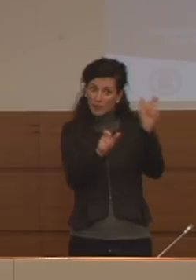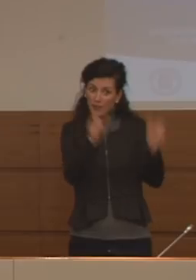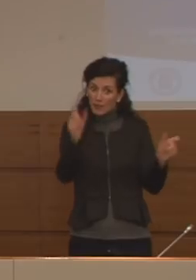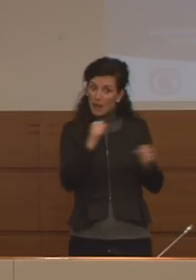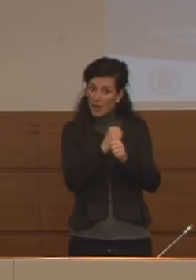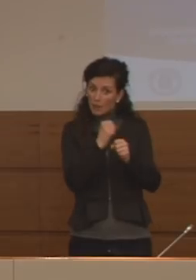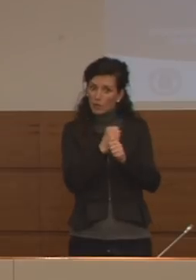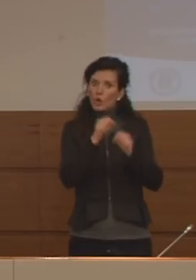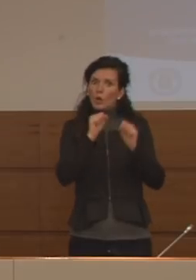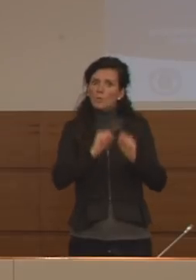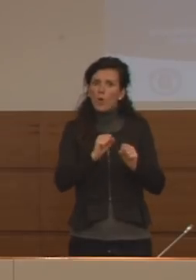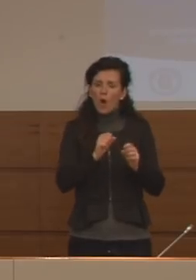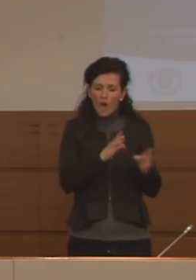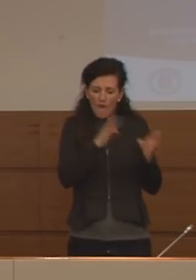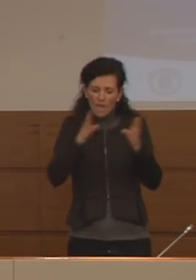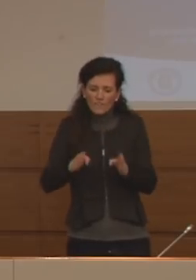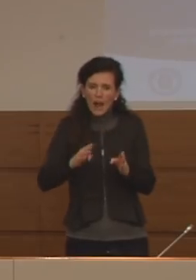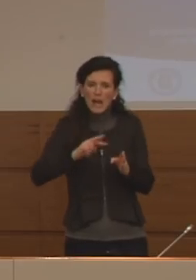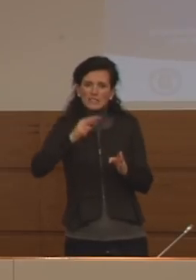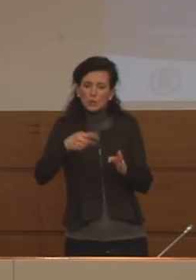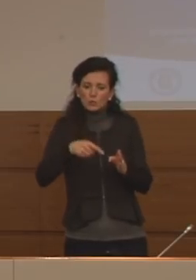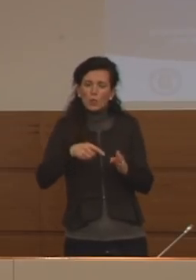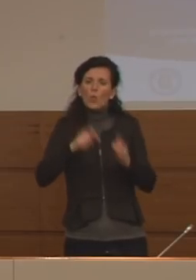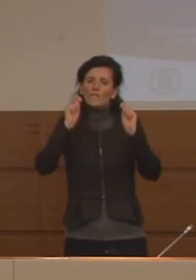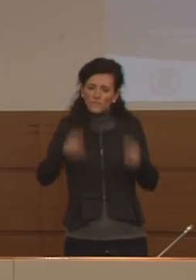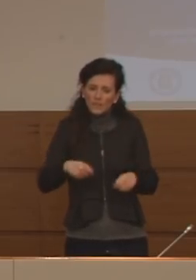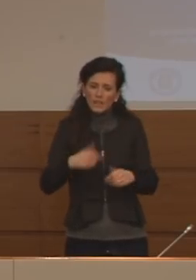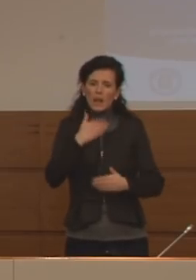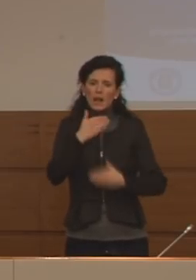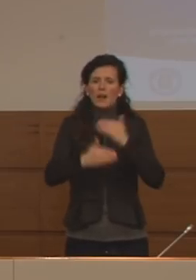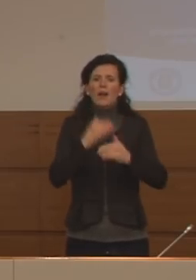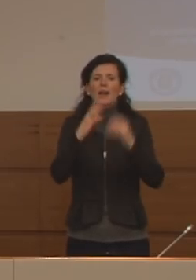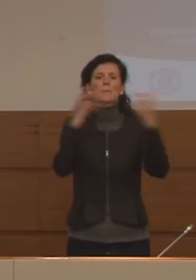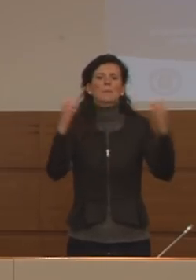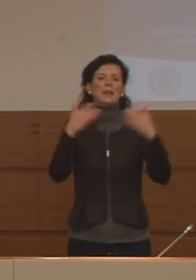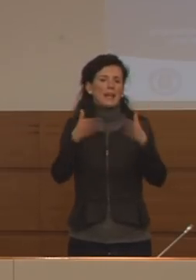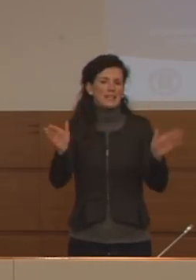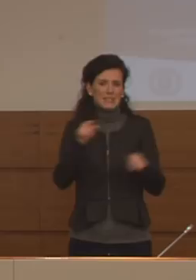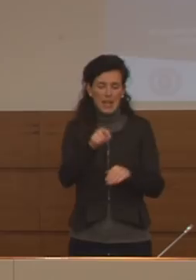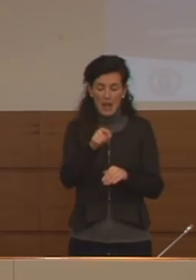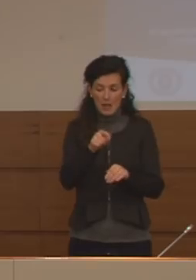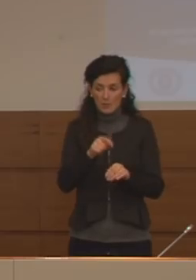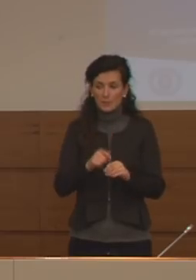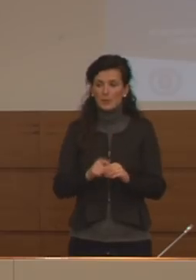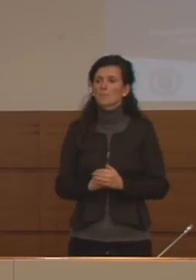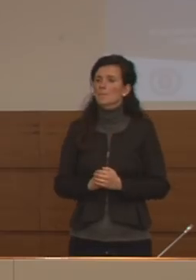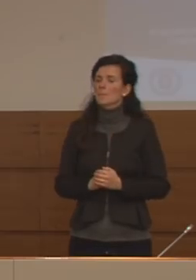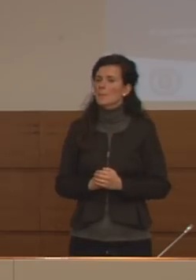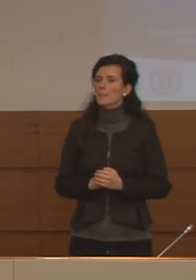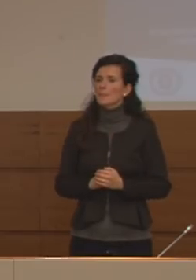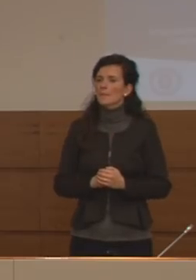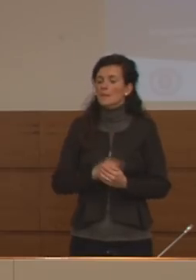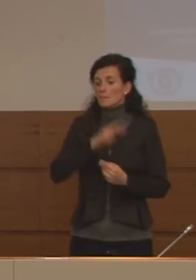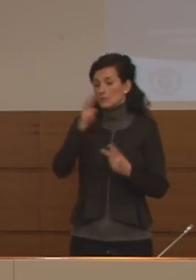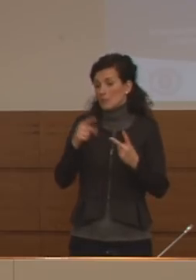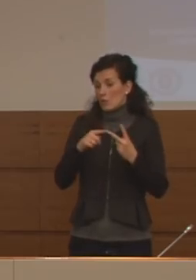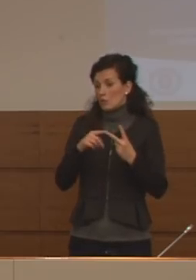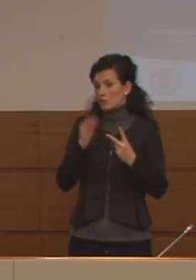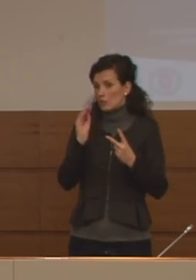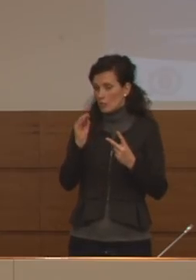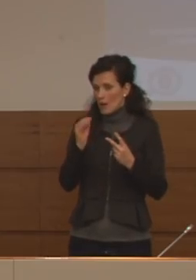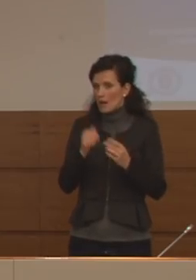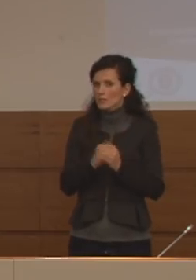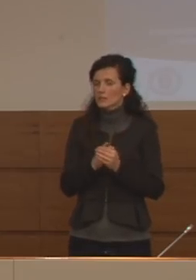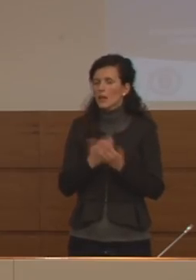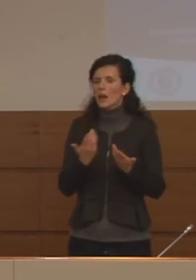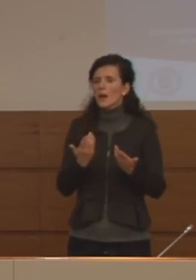la cosiddetta fase 2 insomma per la ripartenza delle imprese e questo è questa domanda poi volevo chiedere in generale tutti accogliamo